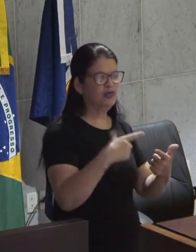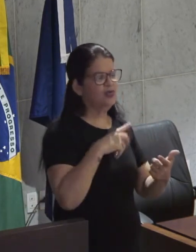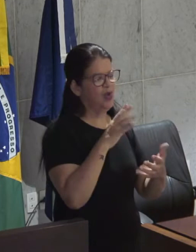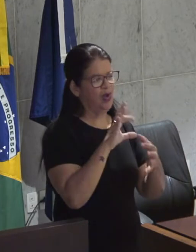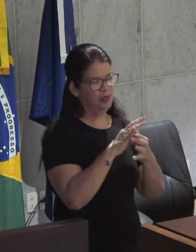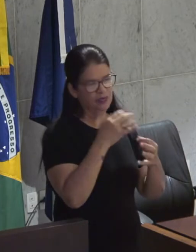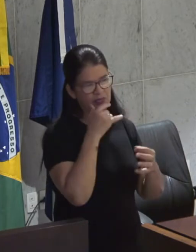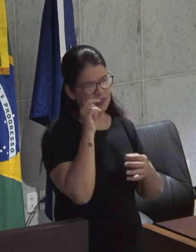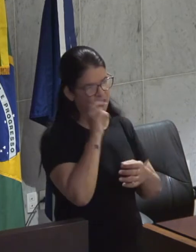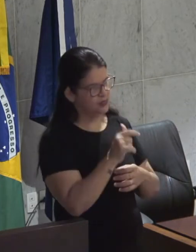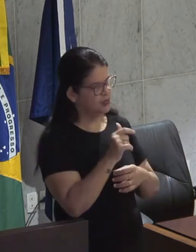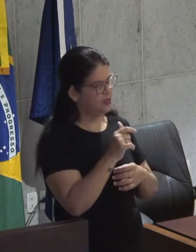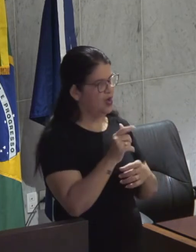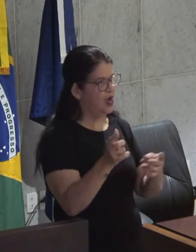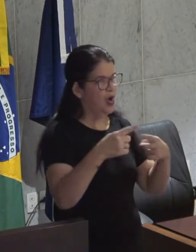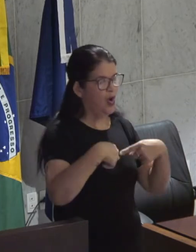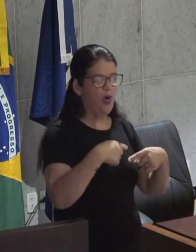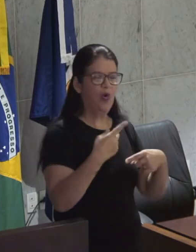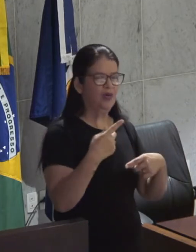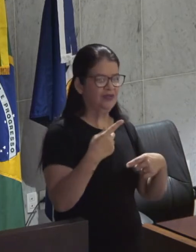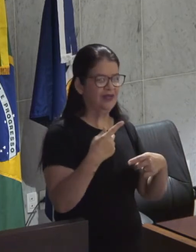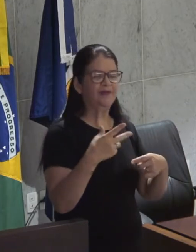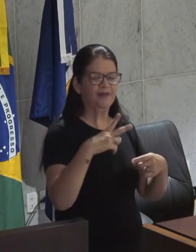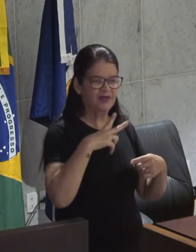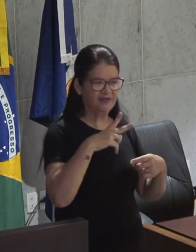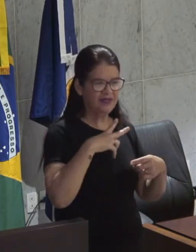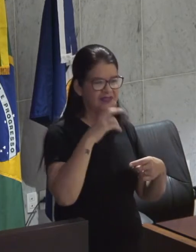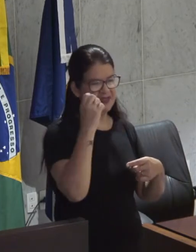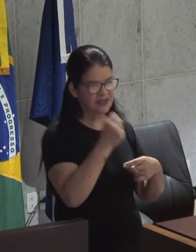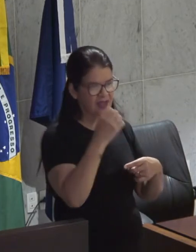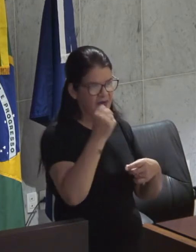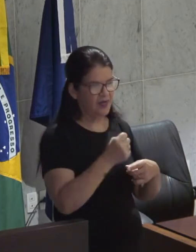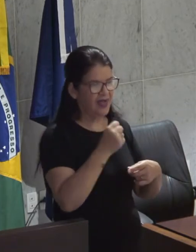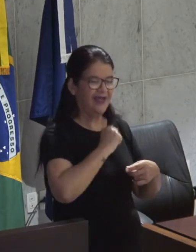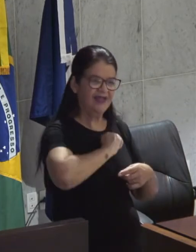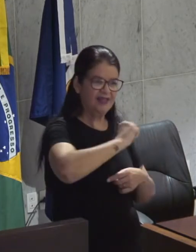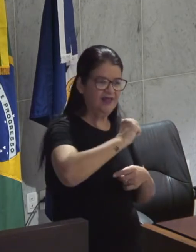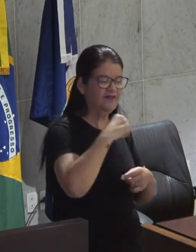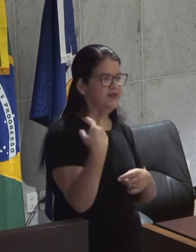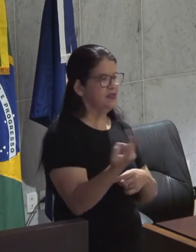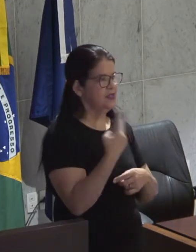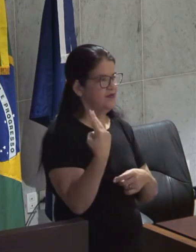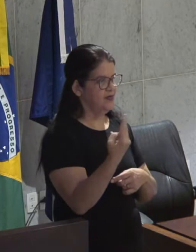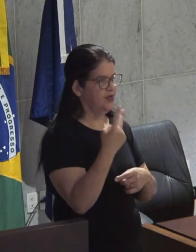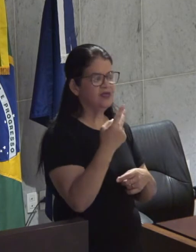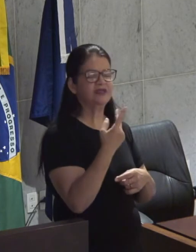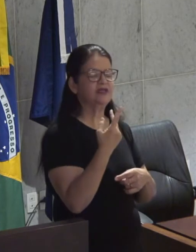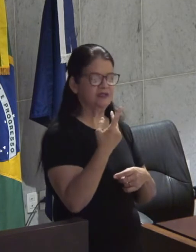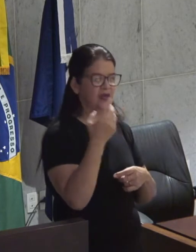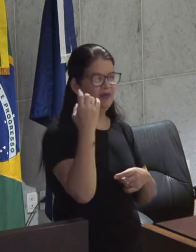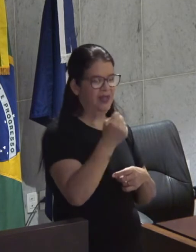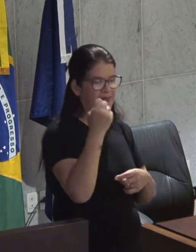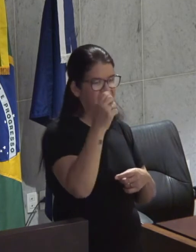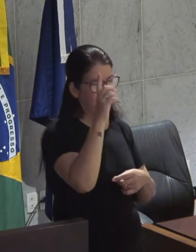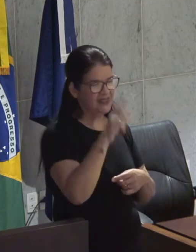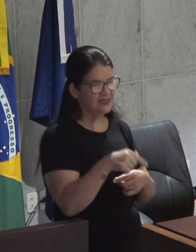e unidas contra a privatização da Previdência Social, em defesa da valorização da Previdência, que